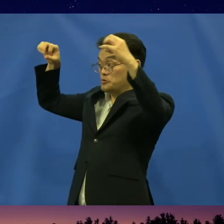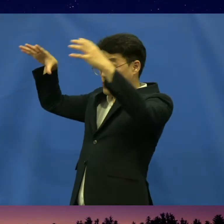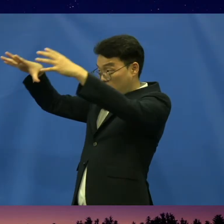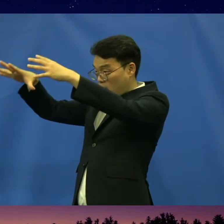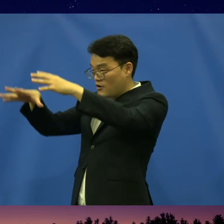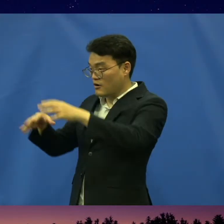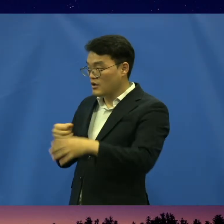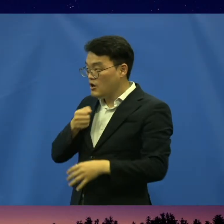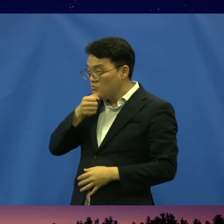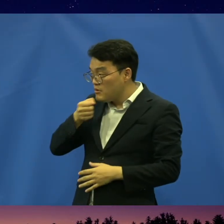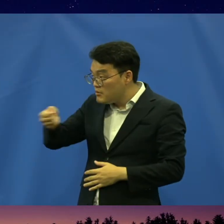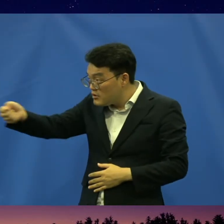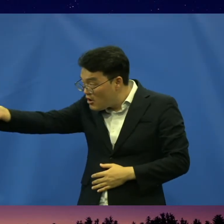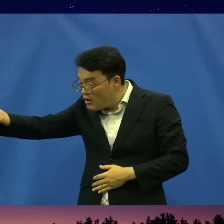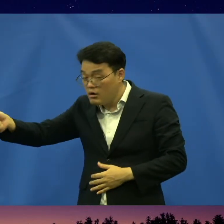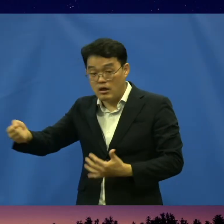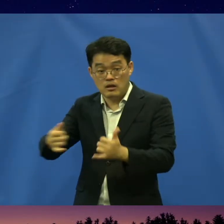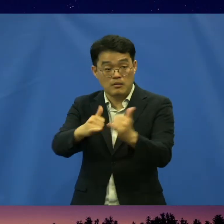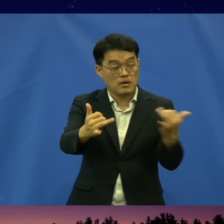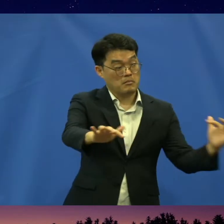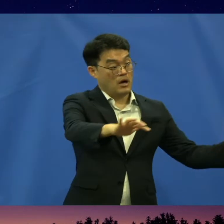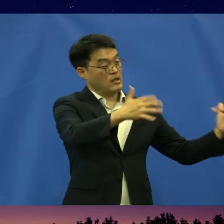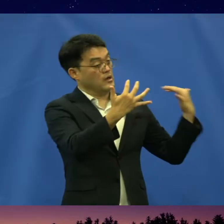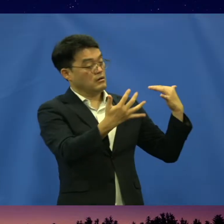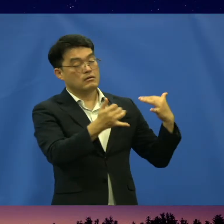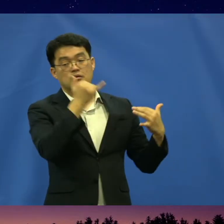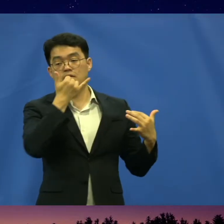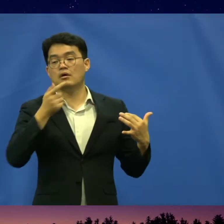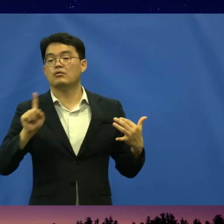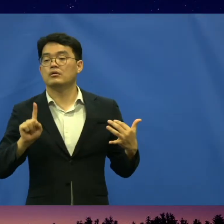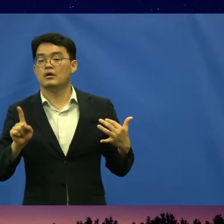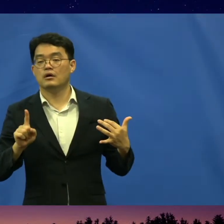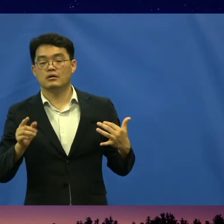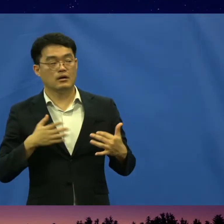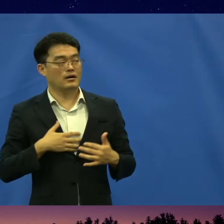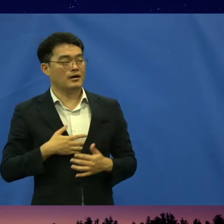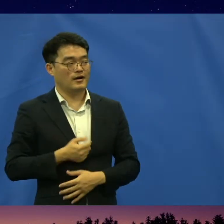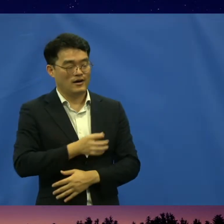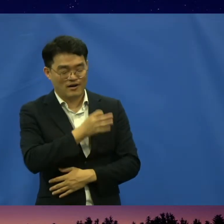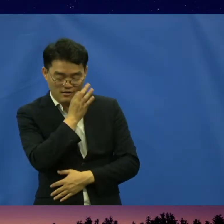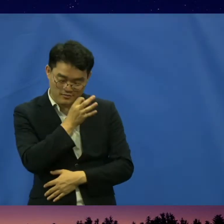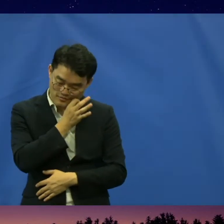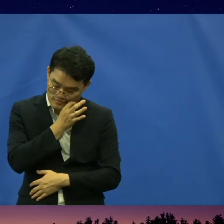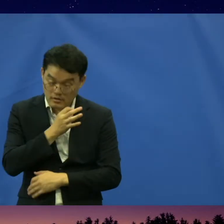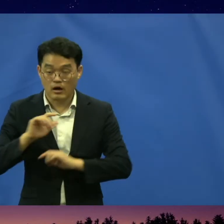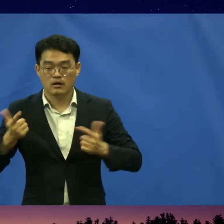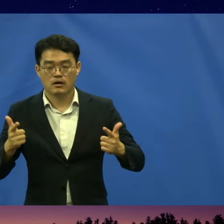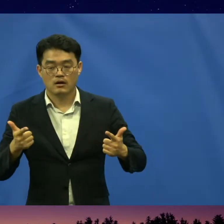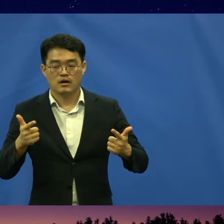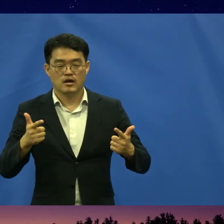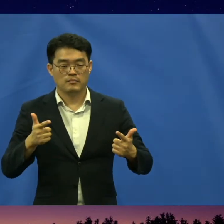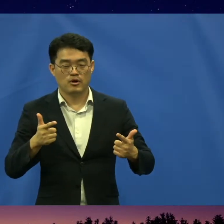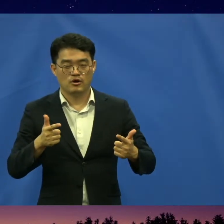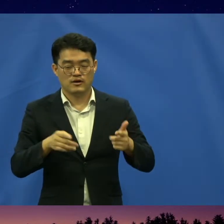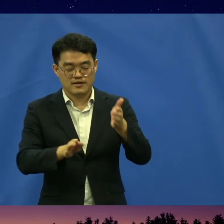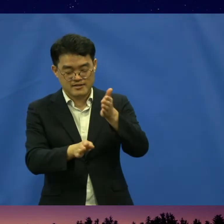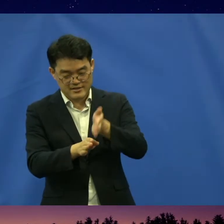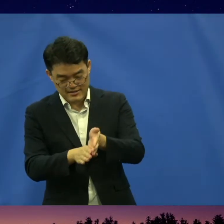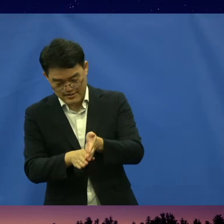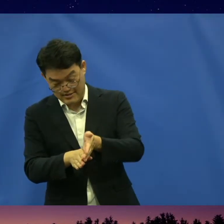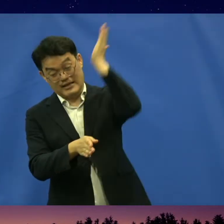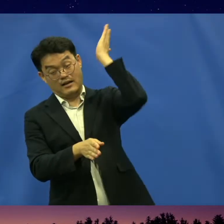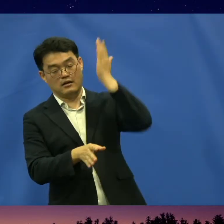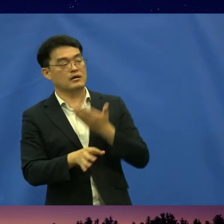이 톱스타는 그거예요. 아무리 많은 사람들이 자기를 지켜보고 있어도 촬영 신호음이 딱 떨어지면 무슨